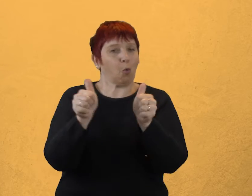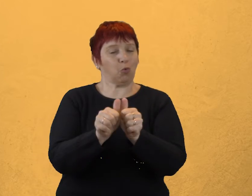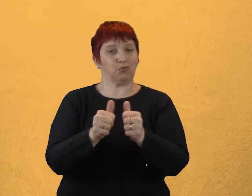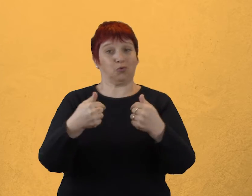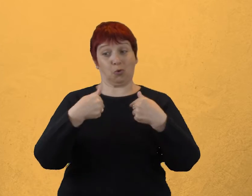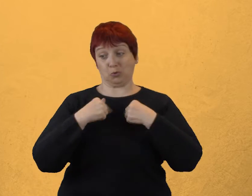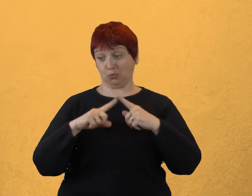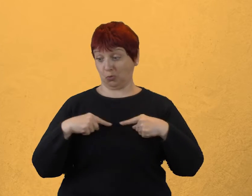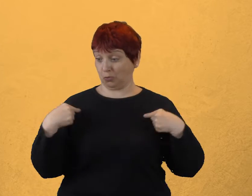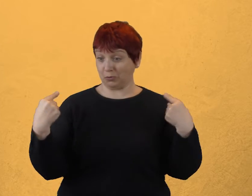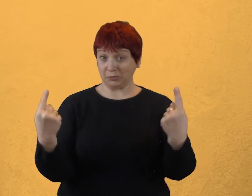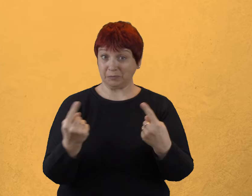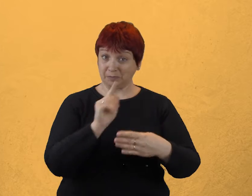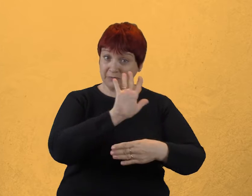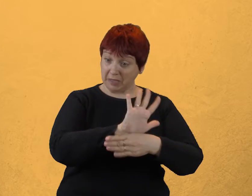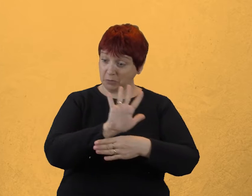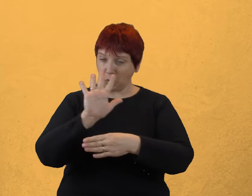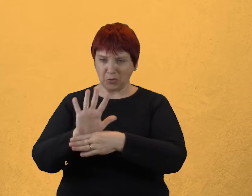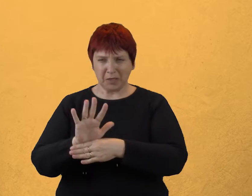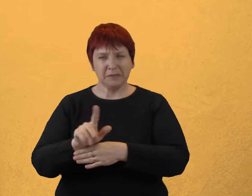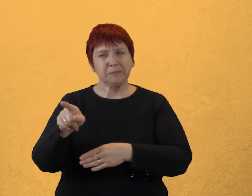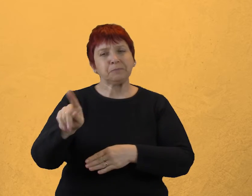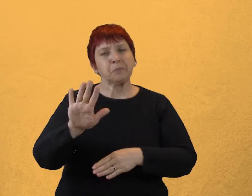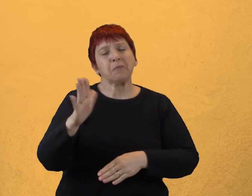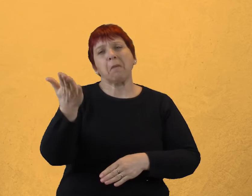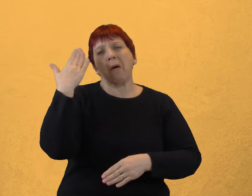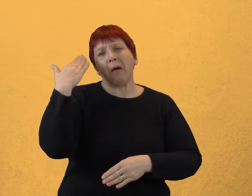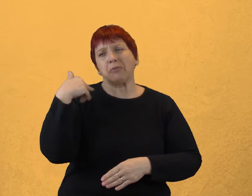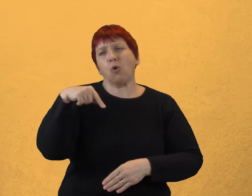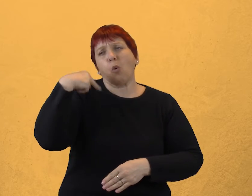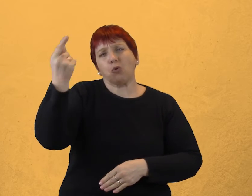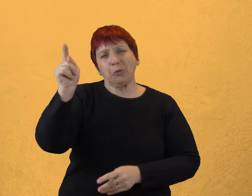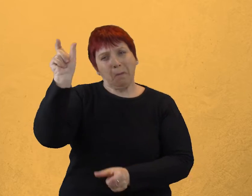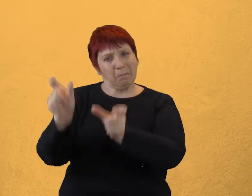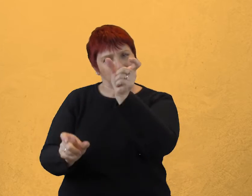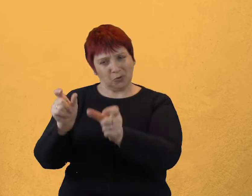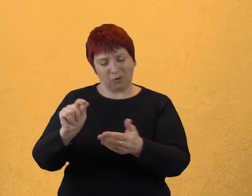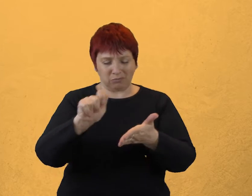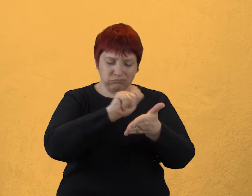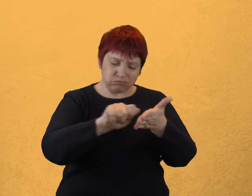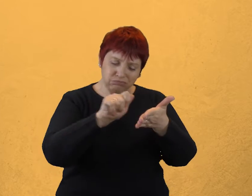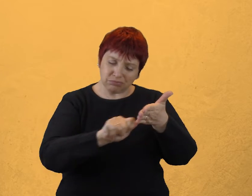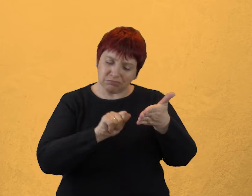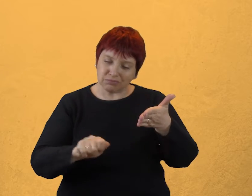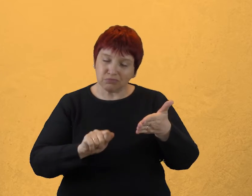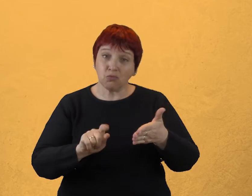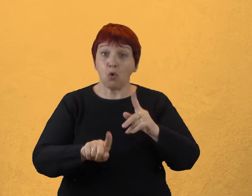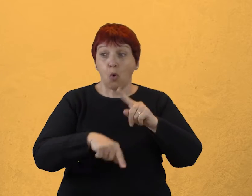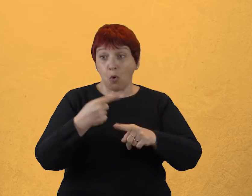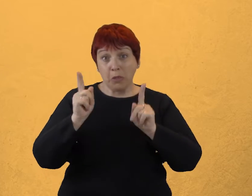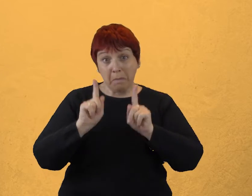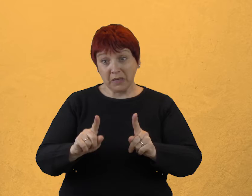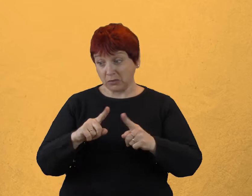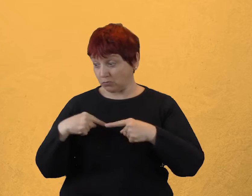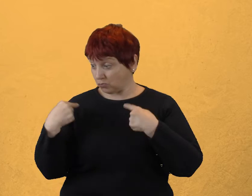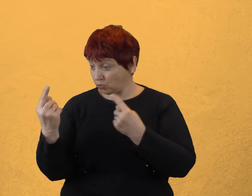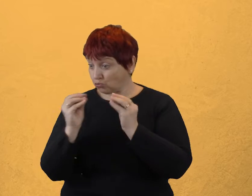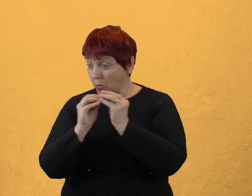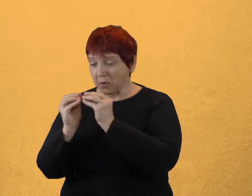nosotros. Algunas habían sido ya escritas por adultos, otras serían creadas por nosotros mismos.